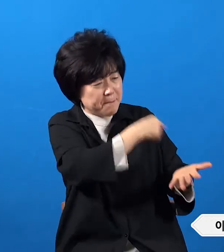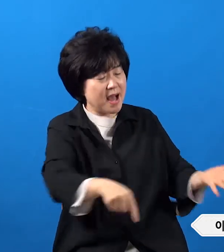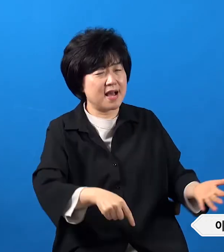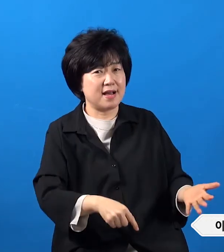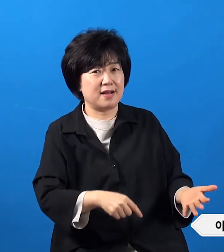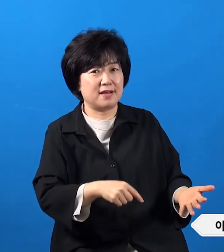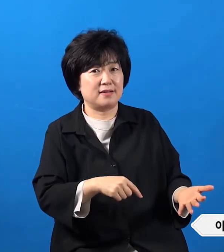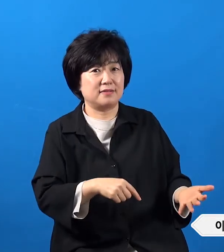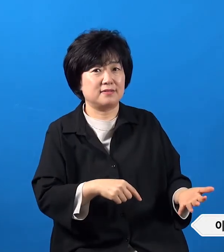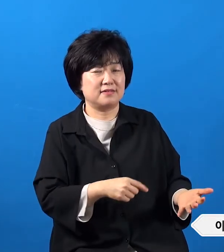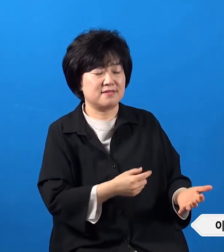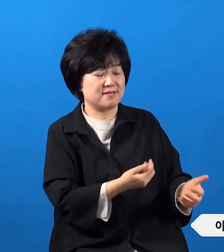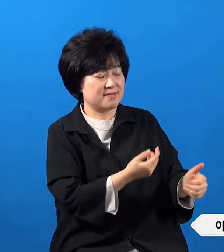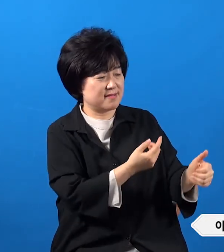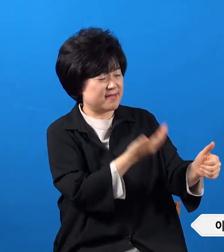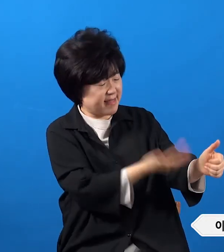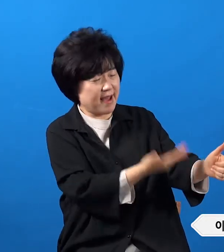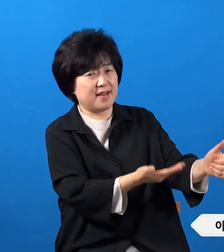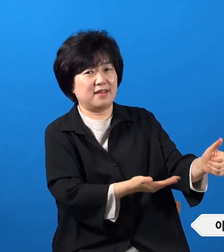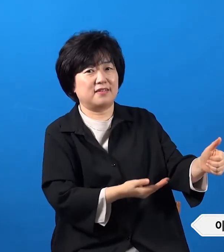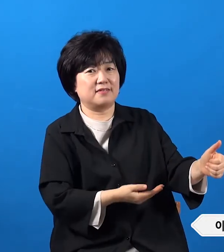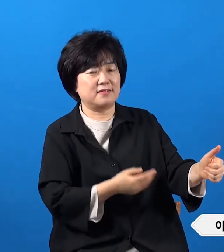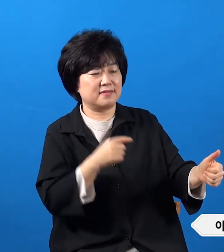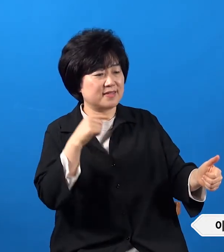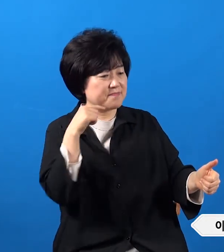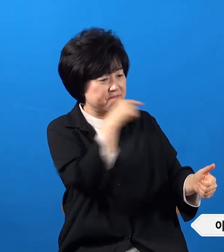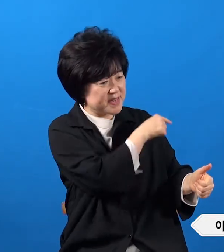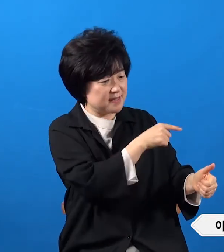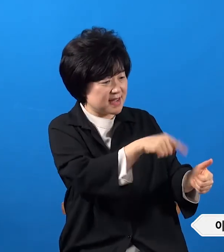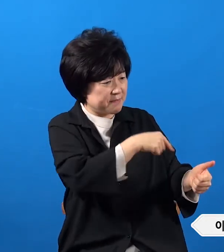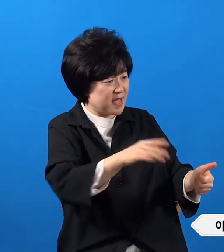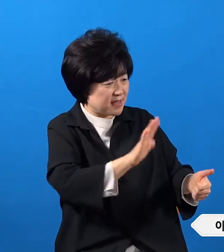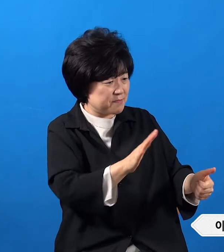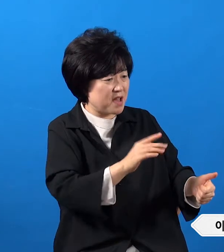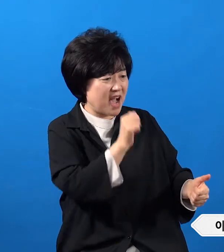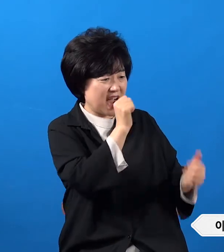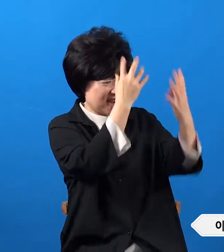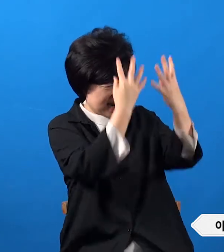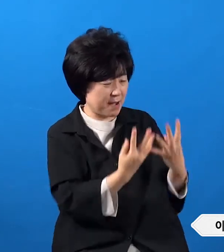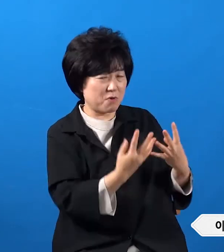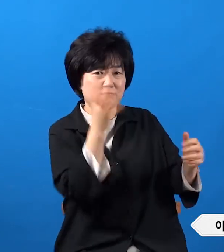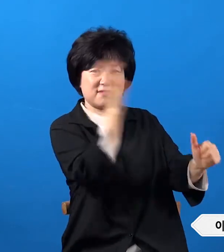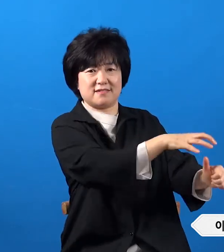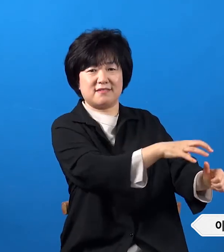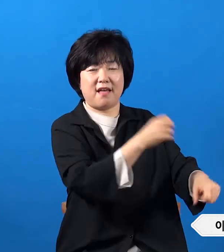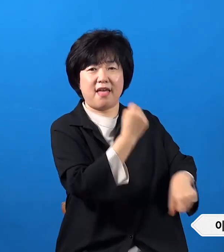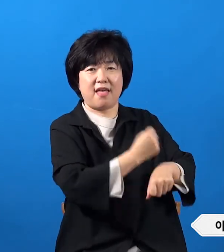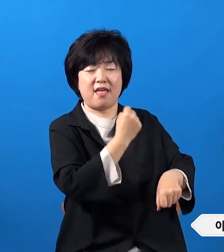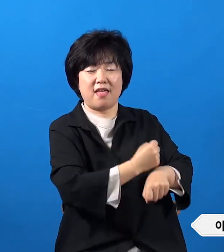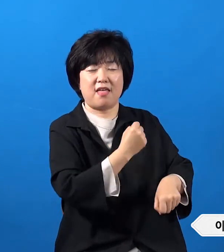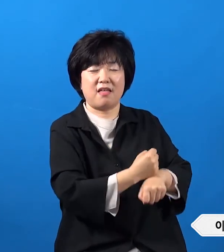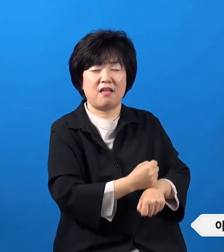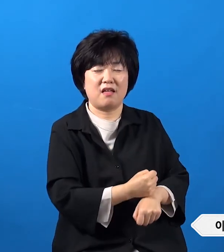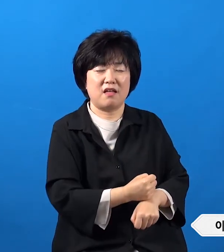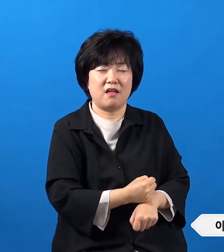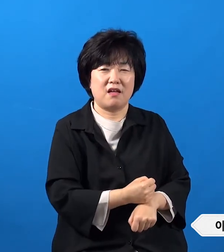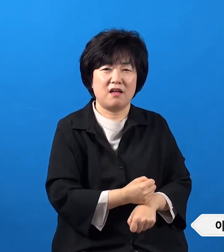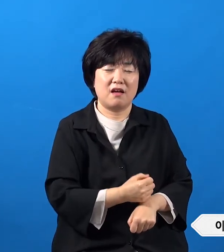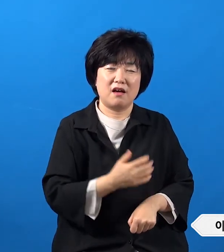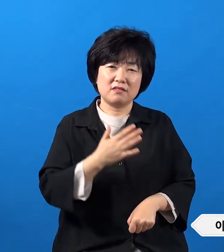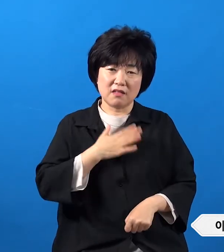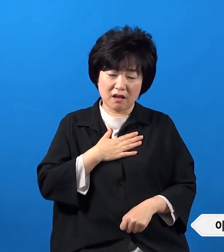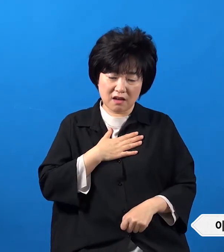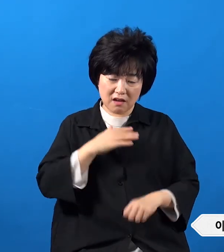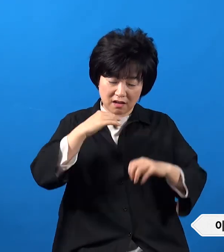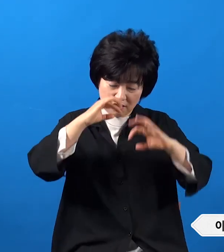갚아라. 이 빚 안 갚으면 너 감옥에 쳐넣겠다. 자, 이것이 바로 우리 자신의